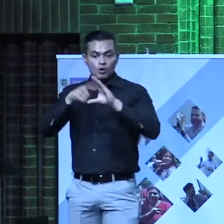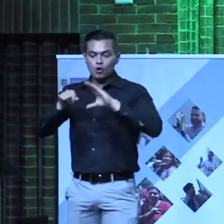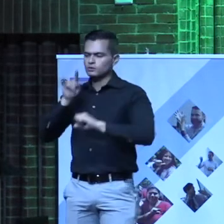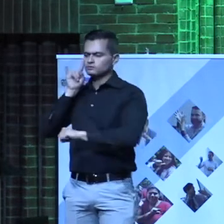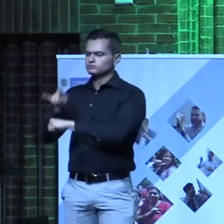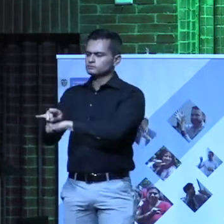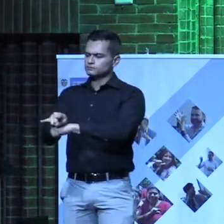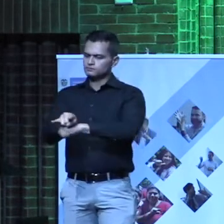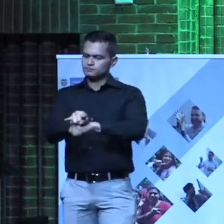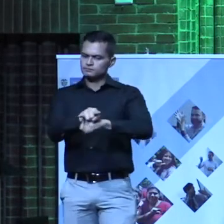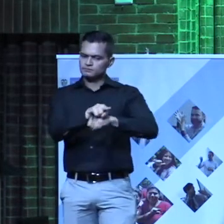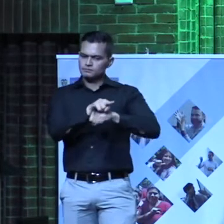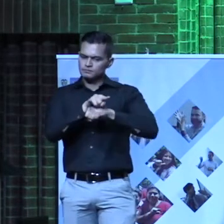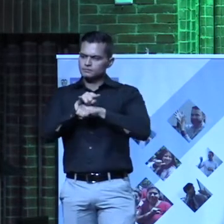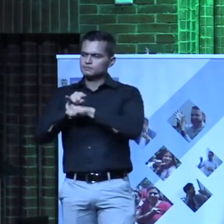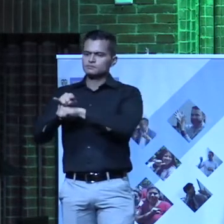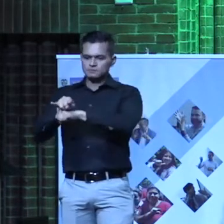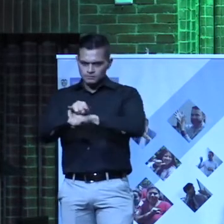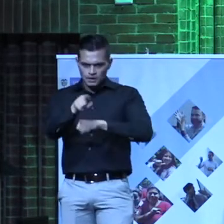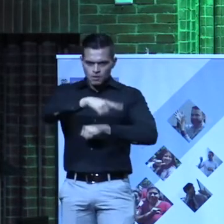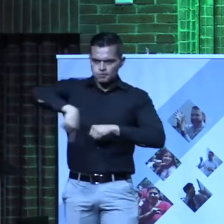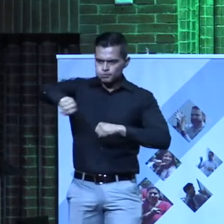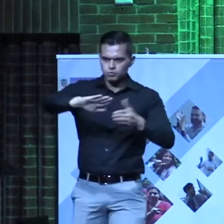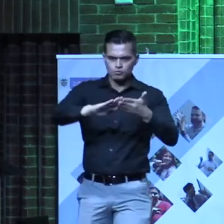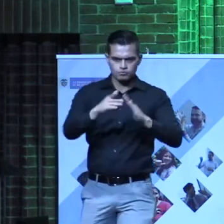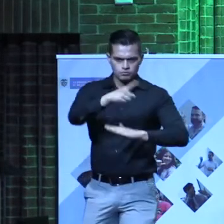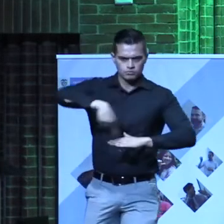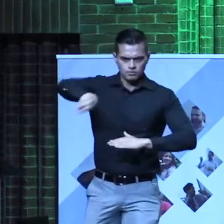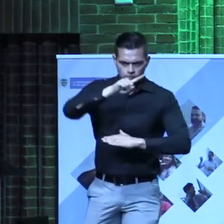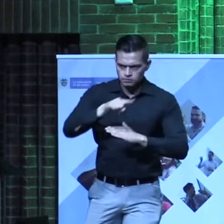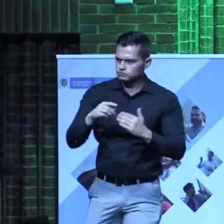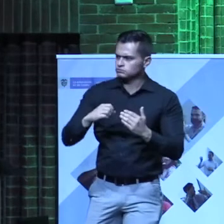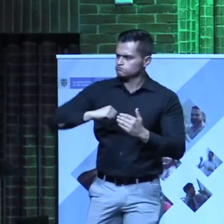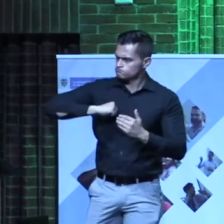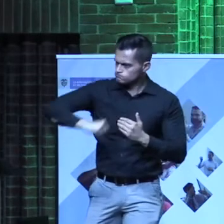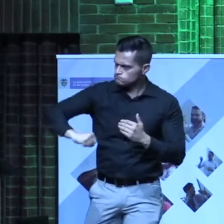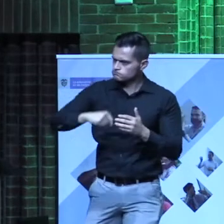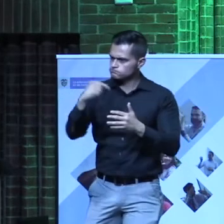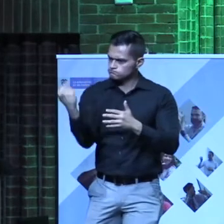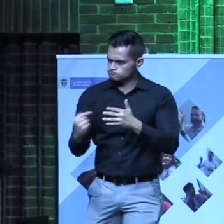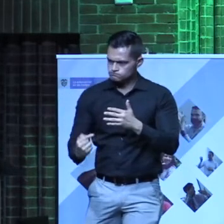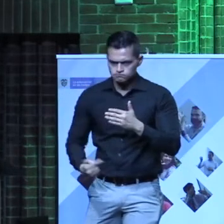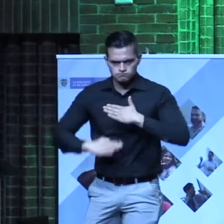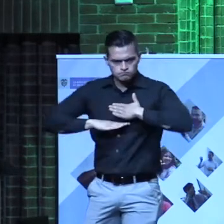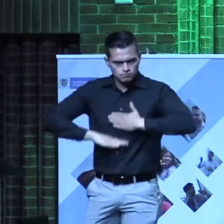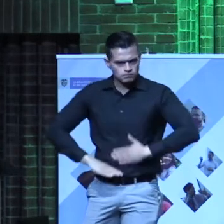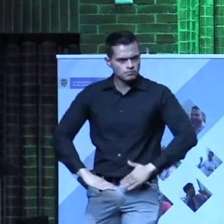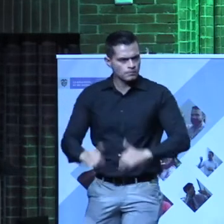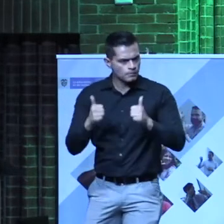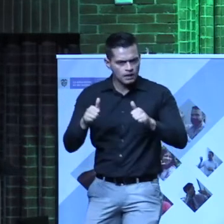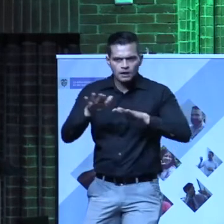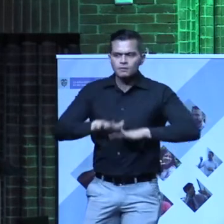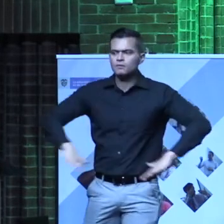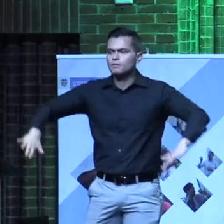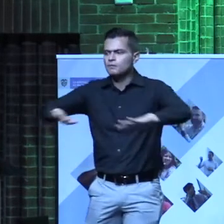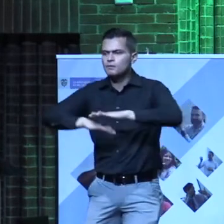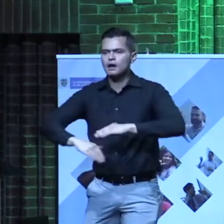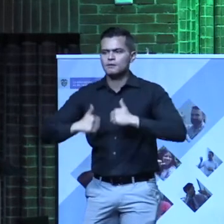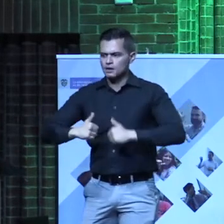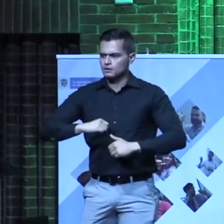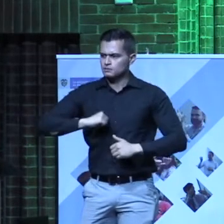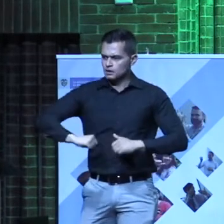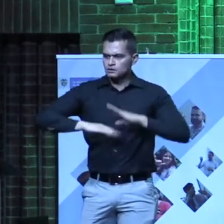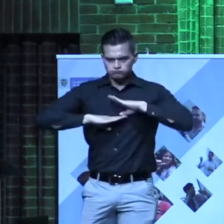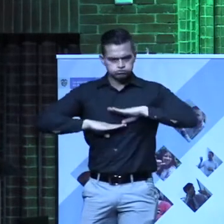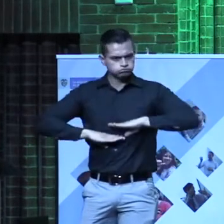derechos fundamentales, los económicos, sociales y culturales, y los colectivos y el medio ambiente que están incorporados